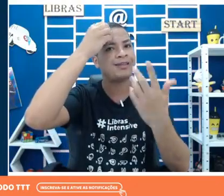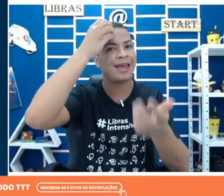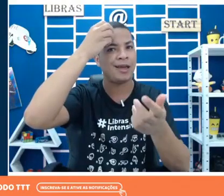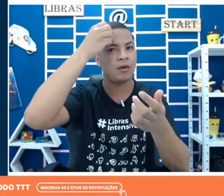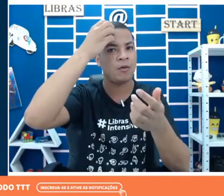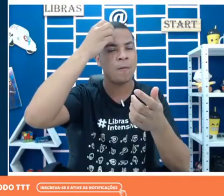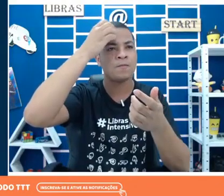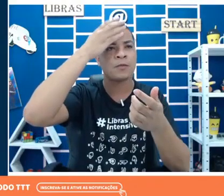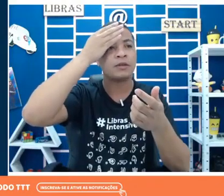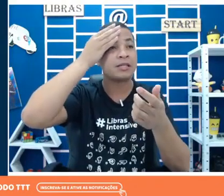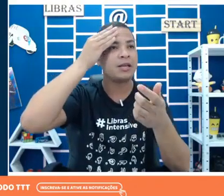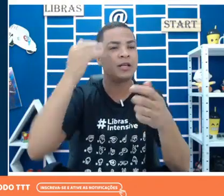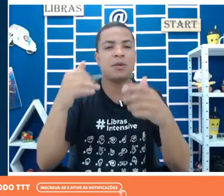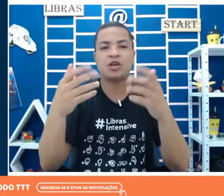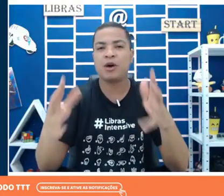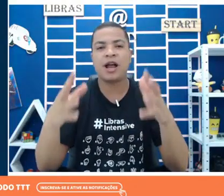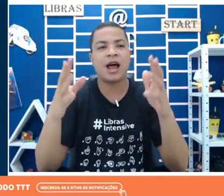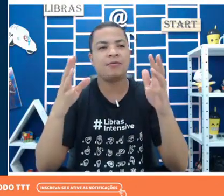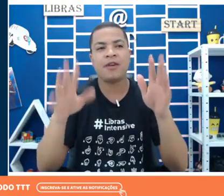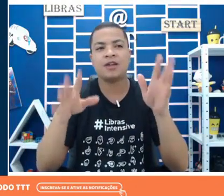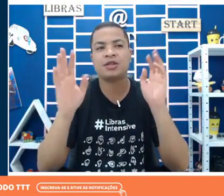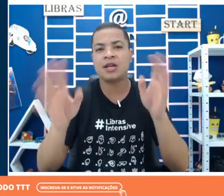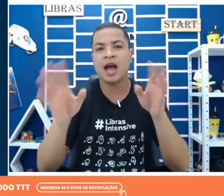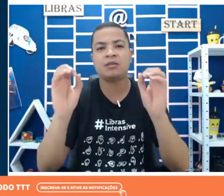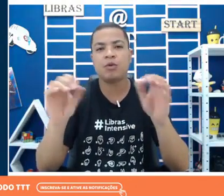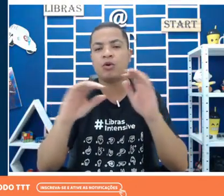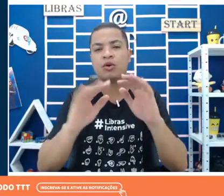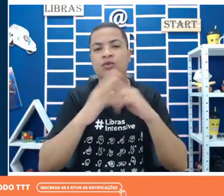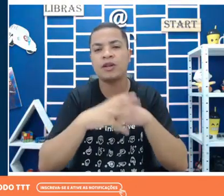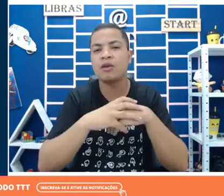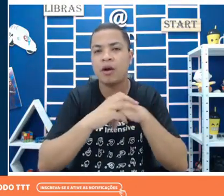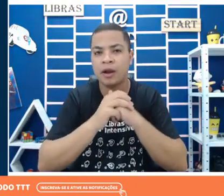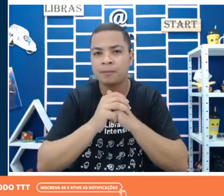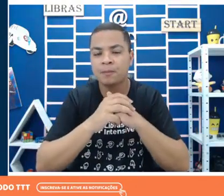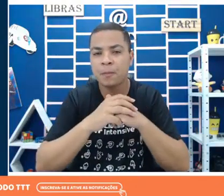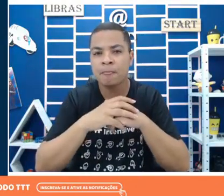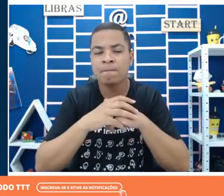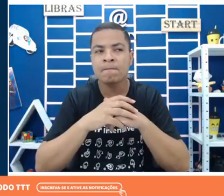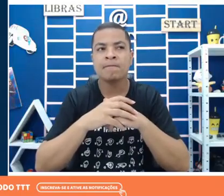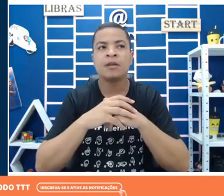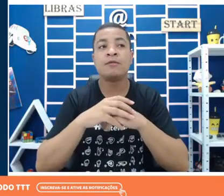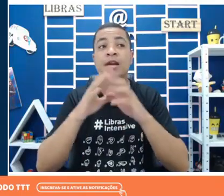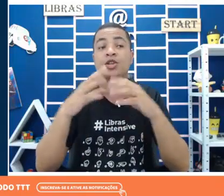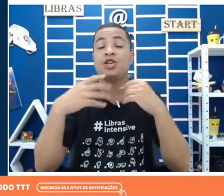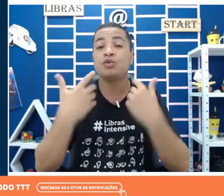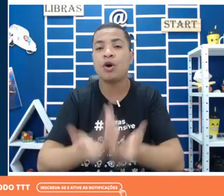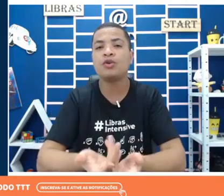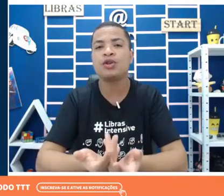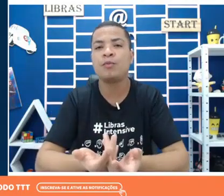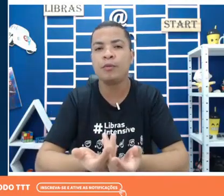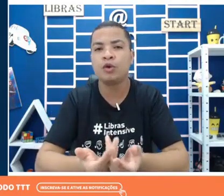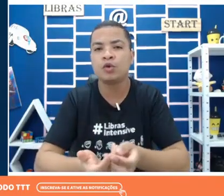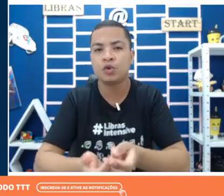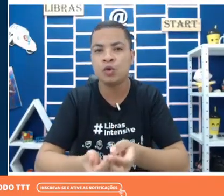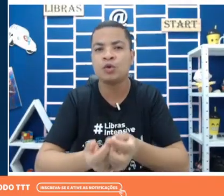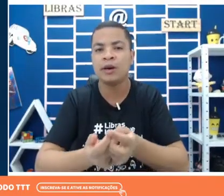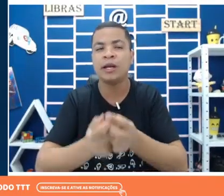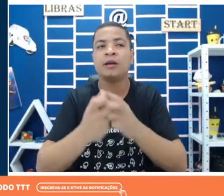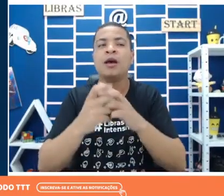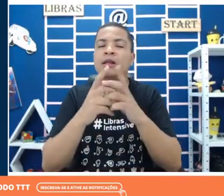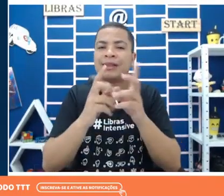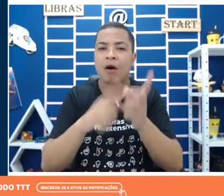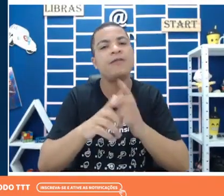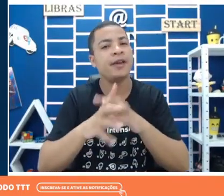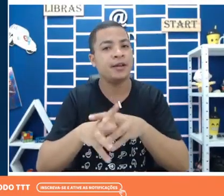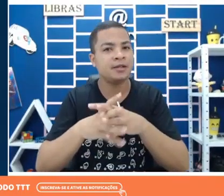algo fica técnico. Você simplesmente foi lá, fez os sinais, pronto, contou a história. Você atingiu todo o seu público surdo